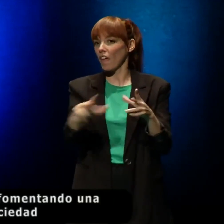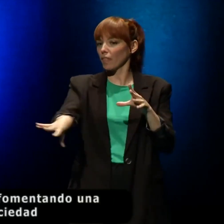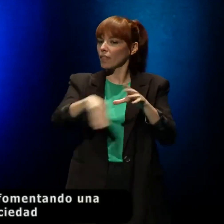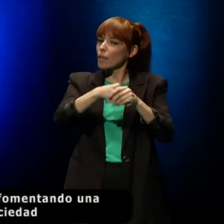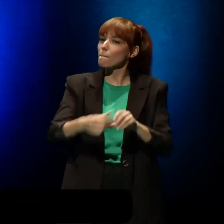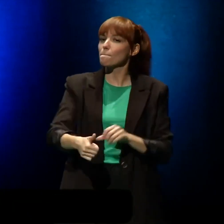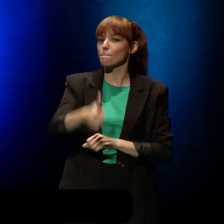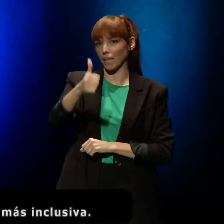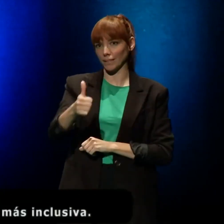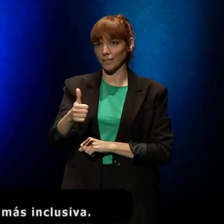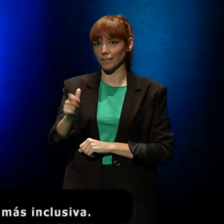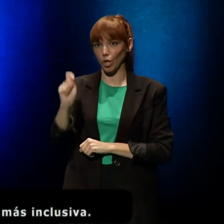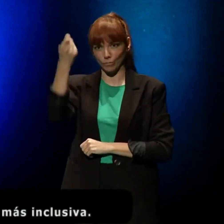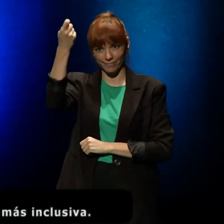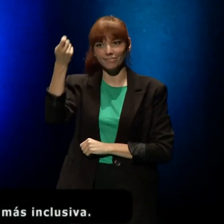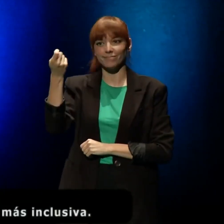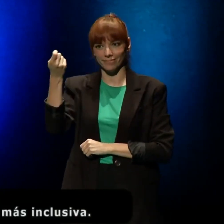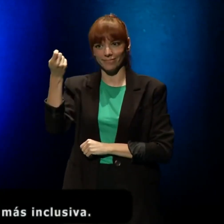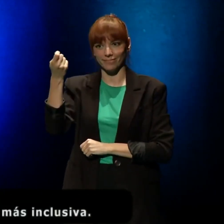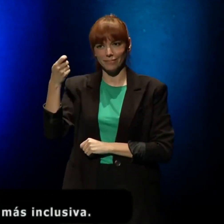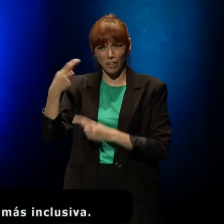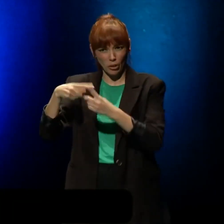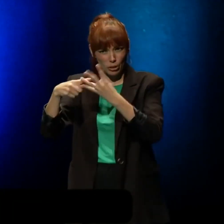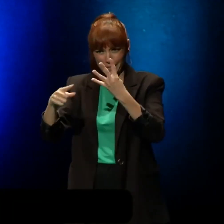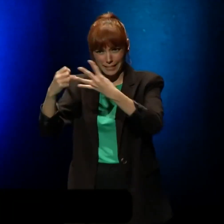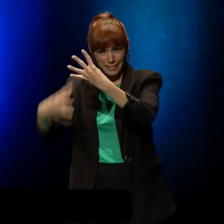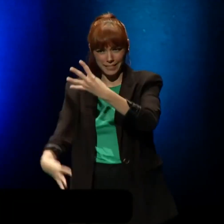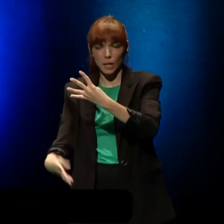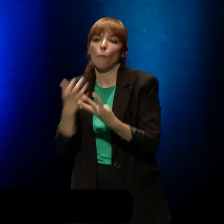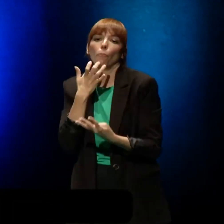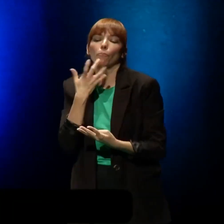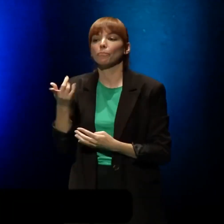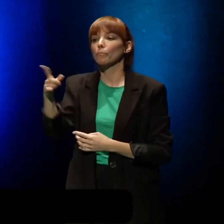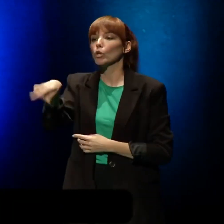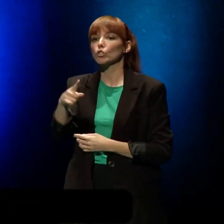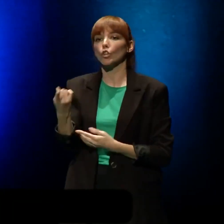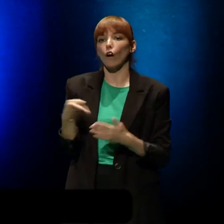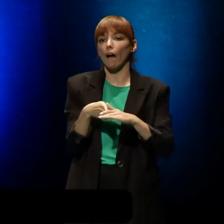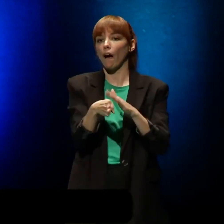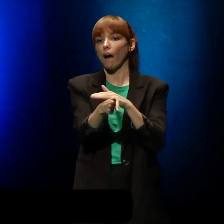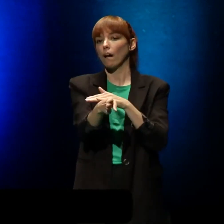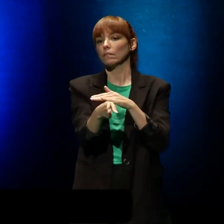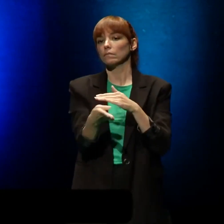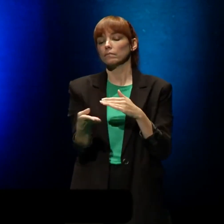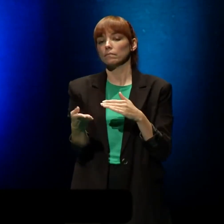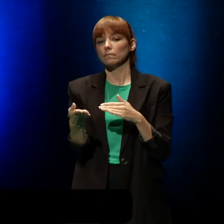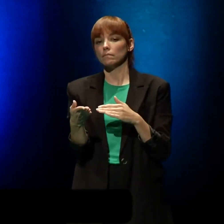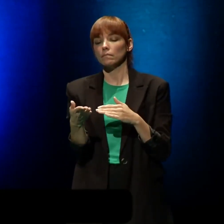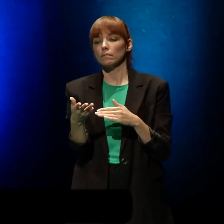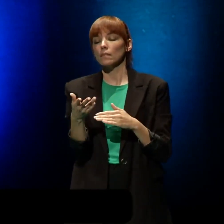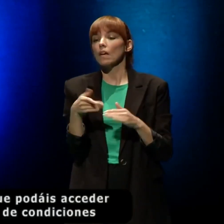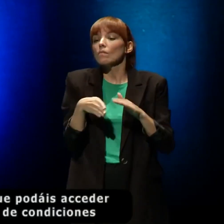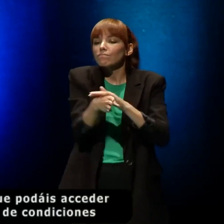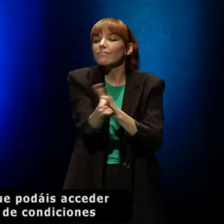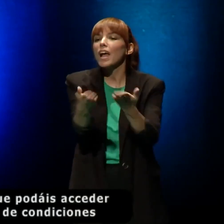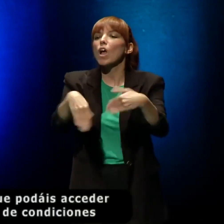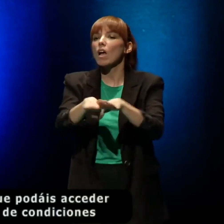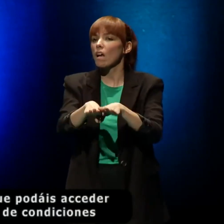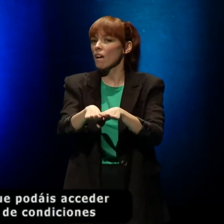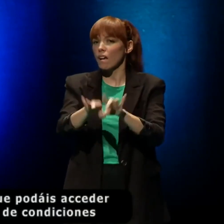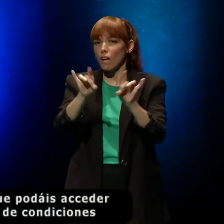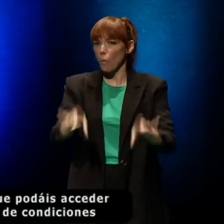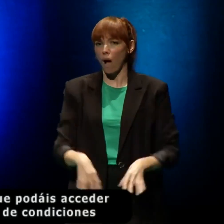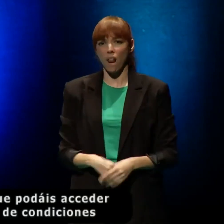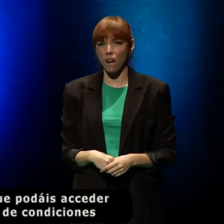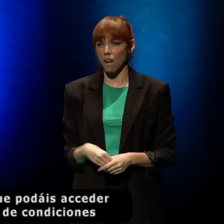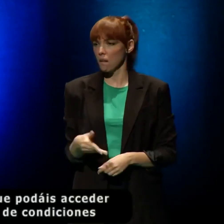El hecho de que podáis acceder en igualdad de condiciones a los derechos